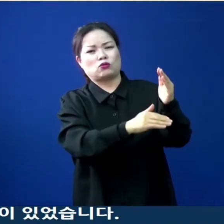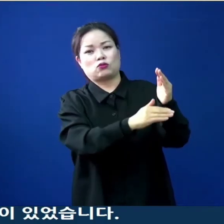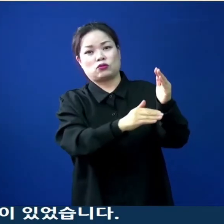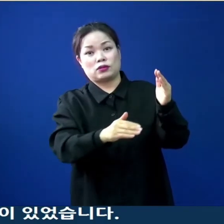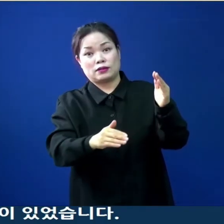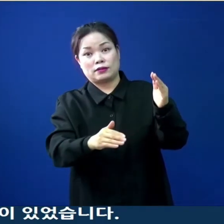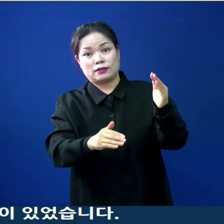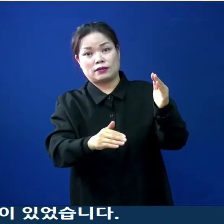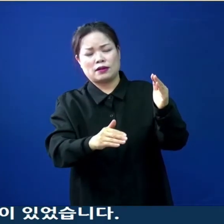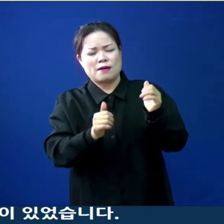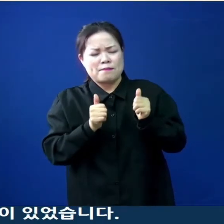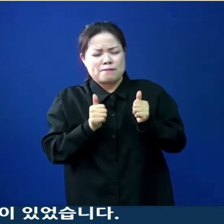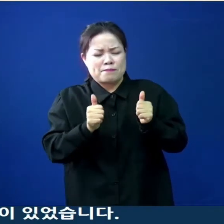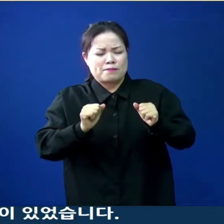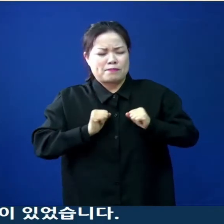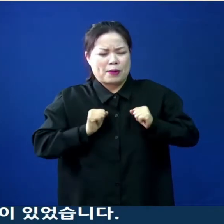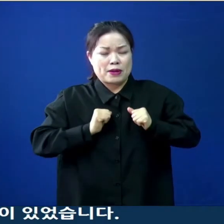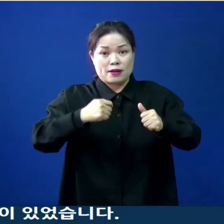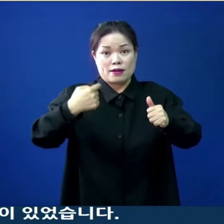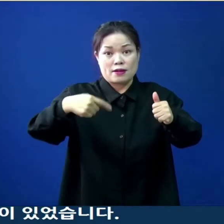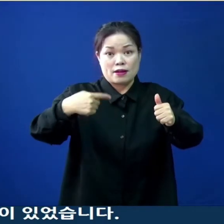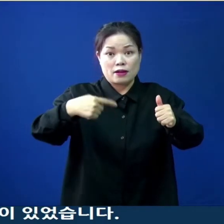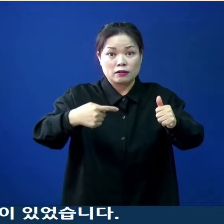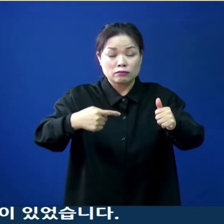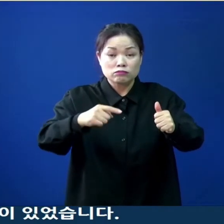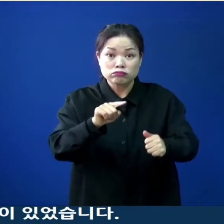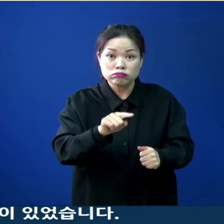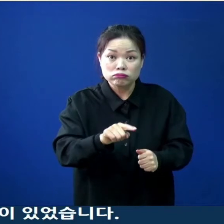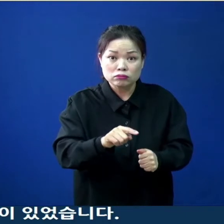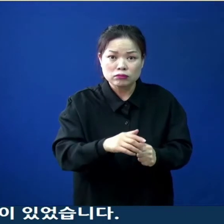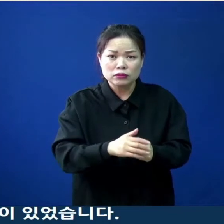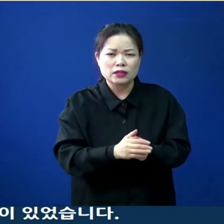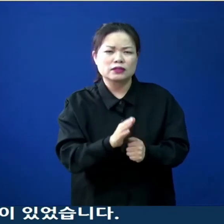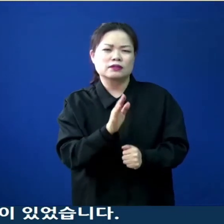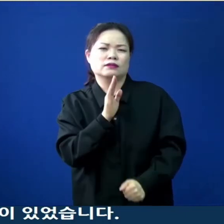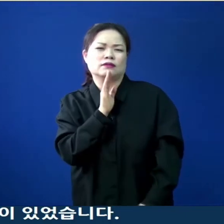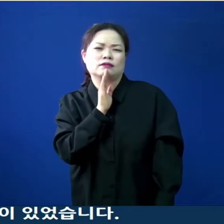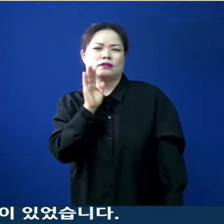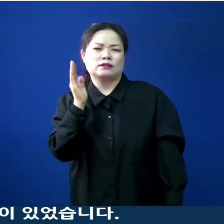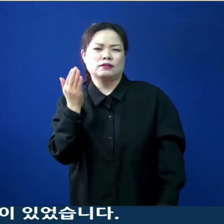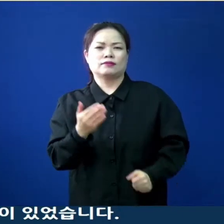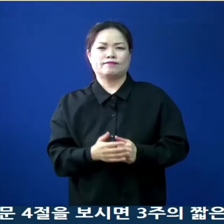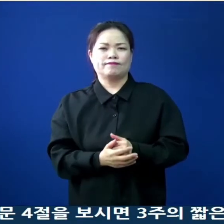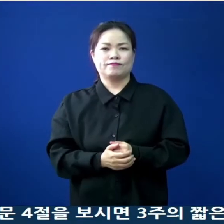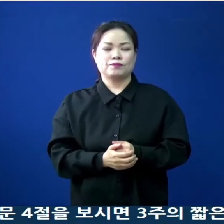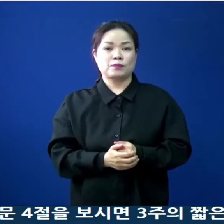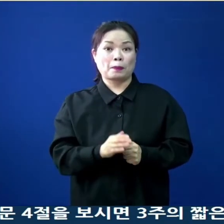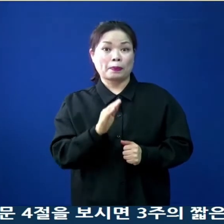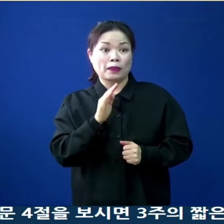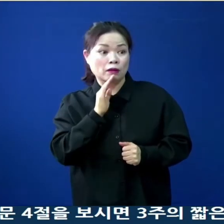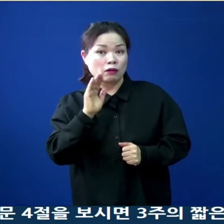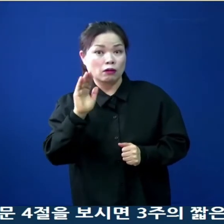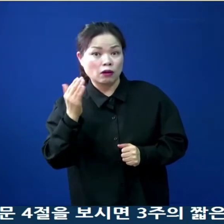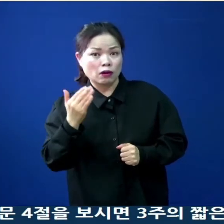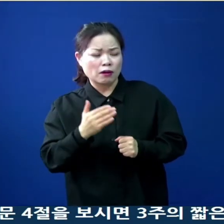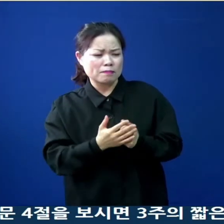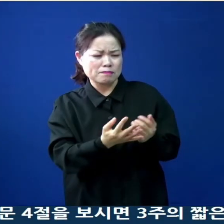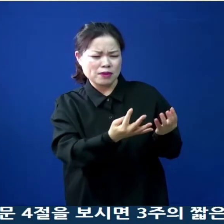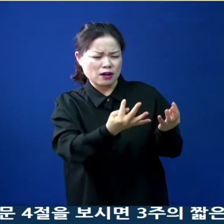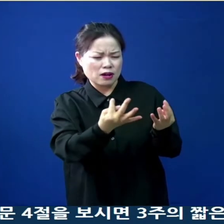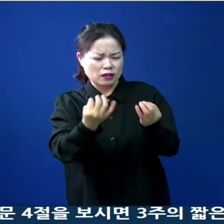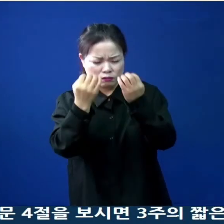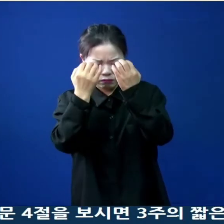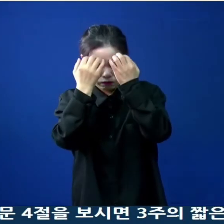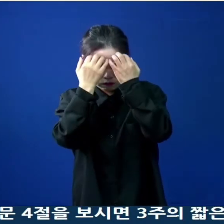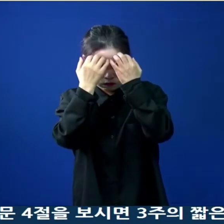성도들에게 열심히 가르쳤습니다. 근데 그것이 실제가 된 것이죠. 실제가 되어서 많은